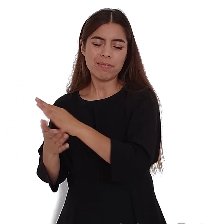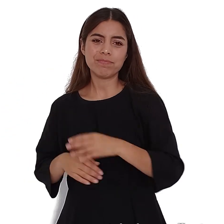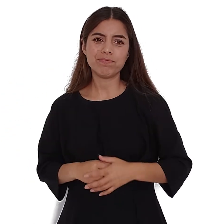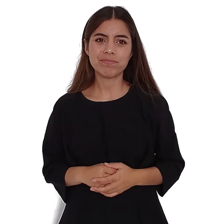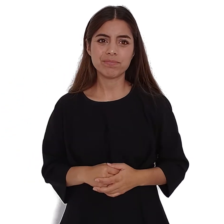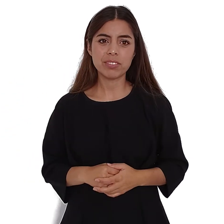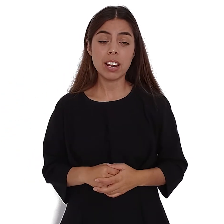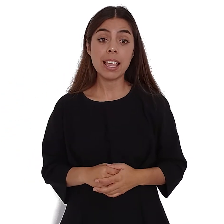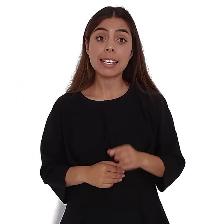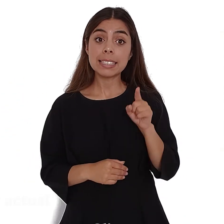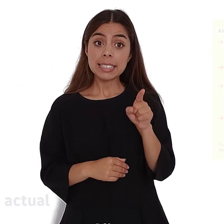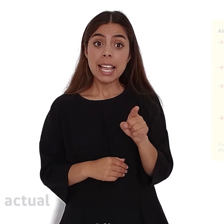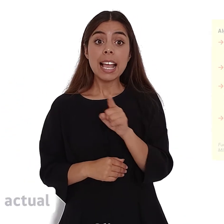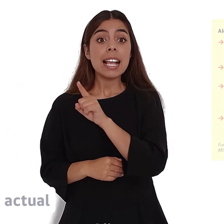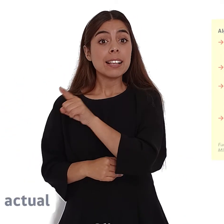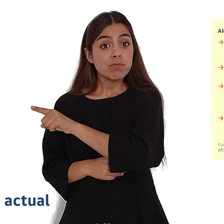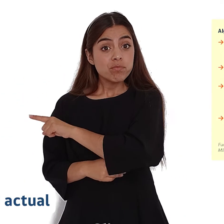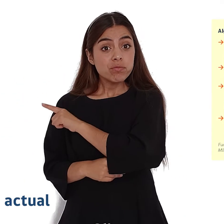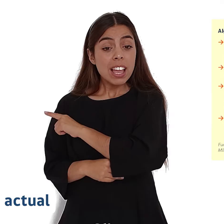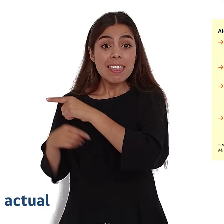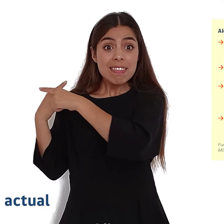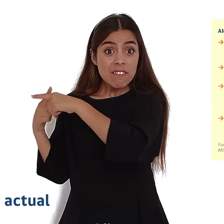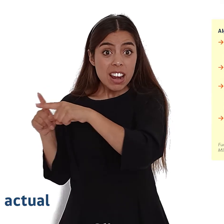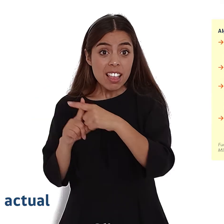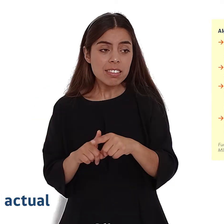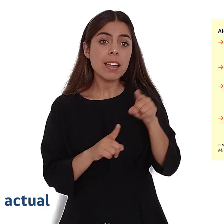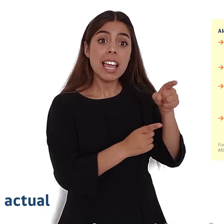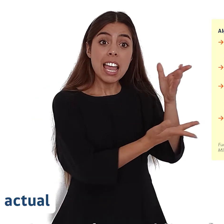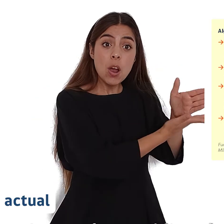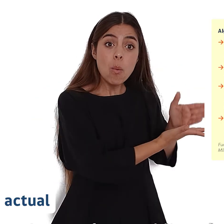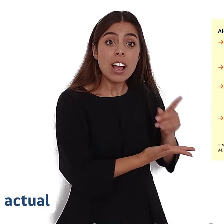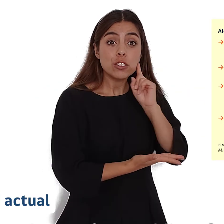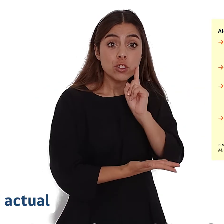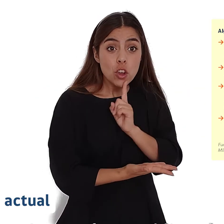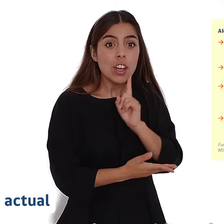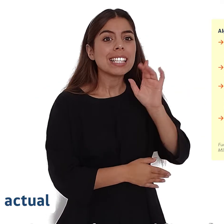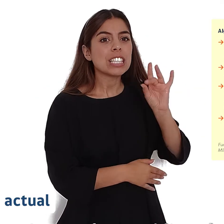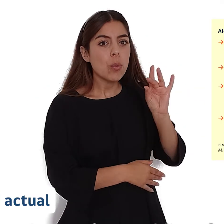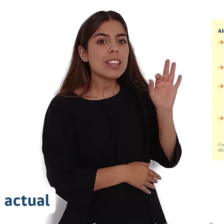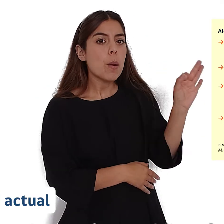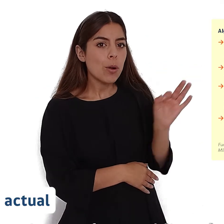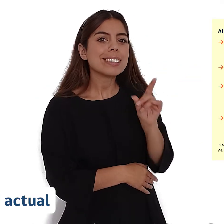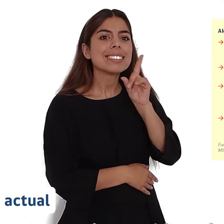escolar. Solo un 50% de las escuelas especiales de sordos cuentan con profesores y adultos sordos, aunque